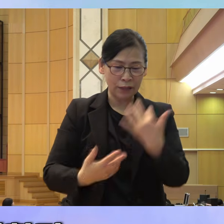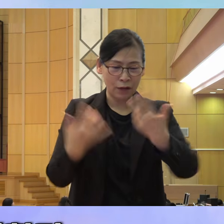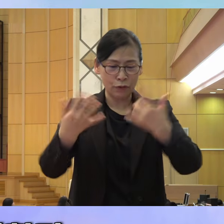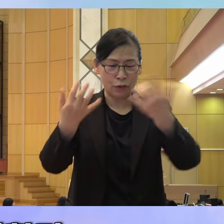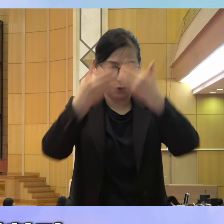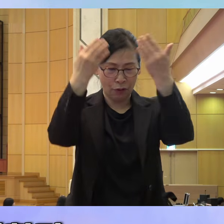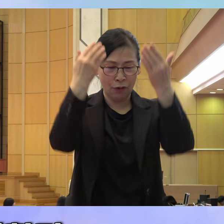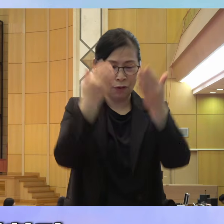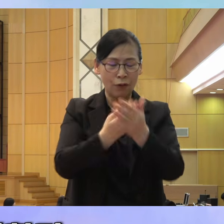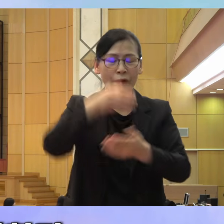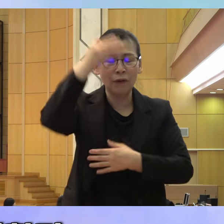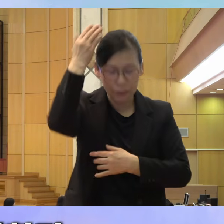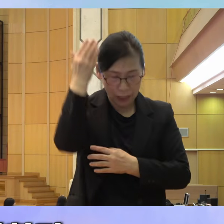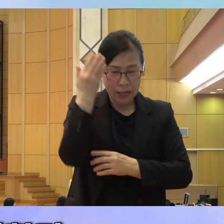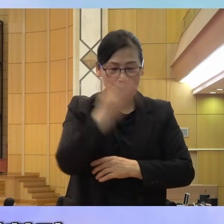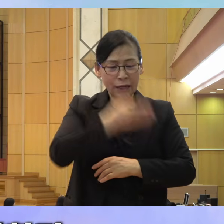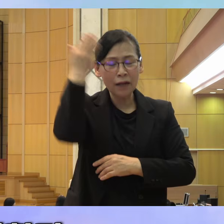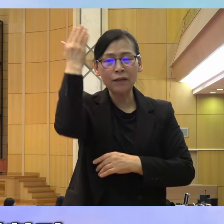하소서. 태우소서